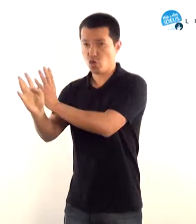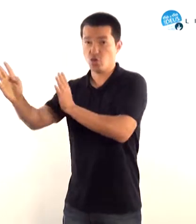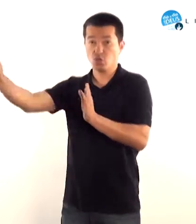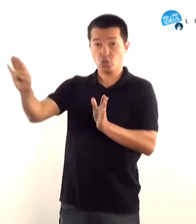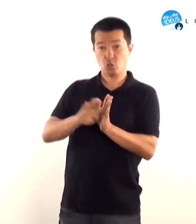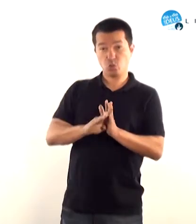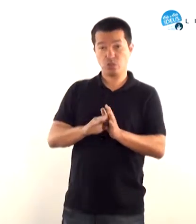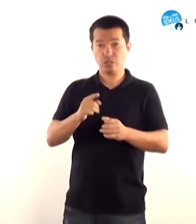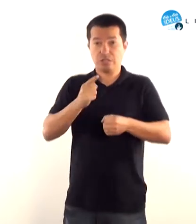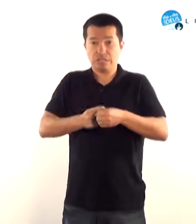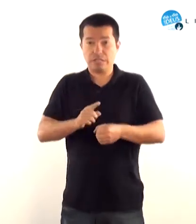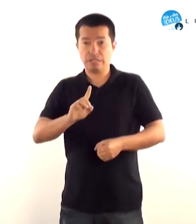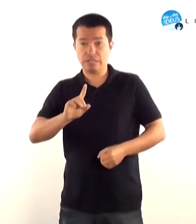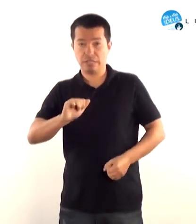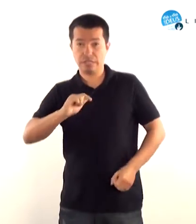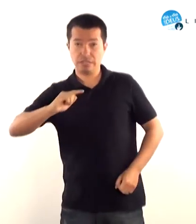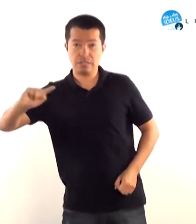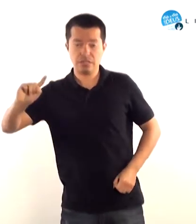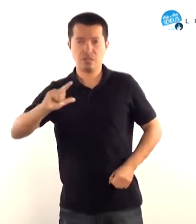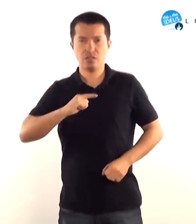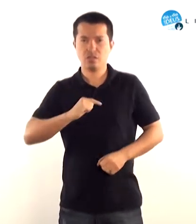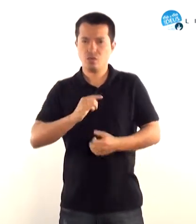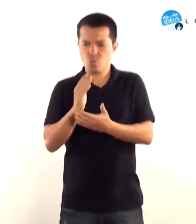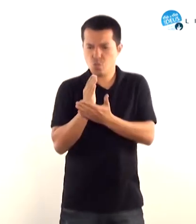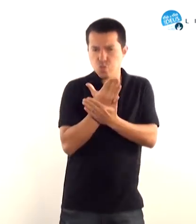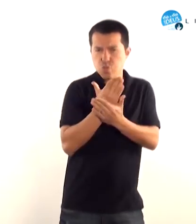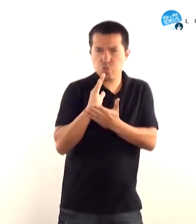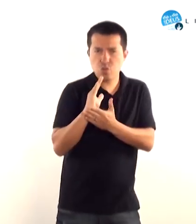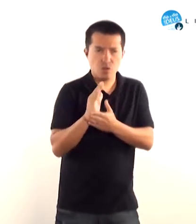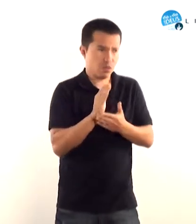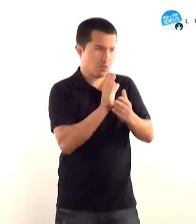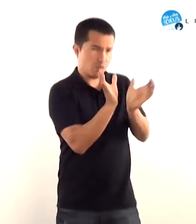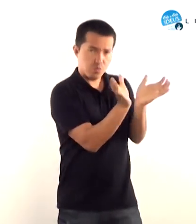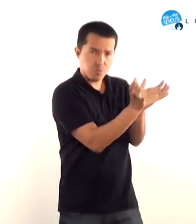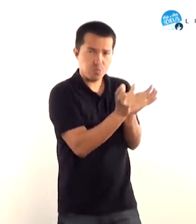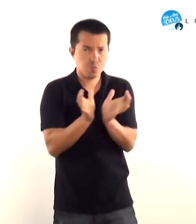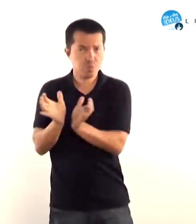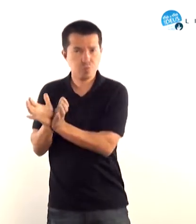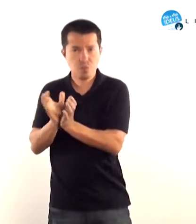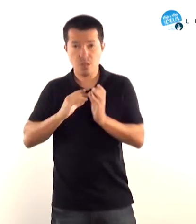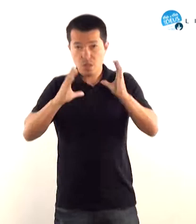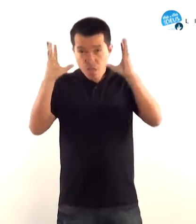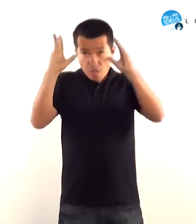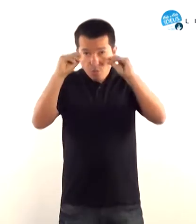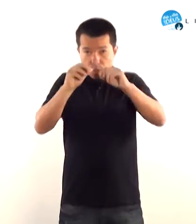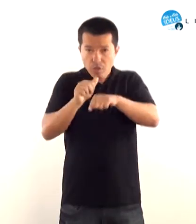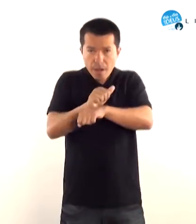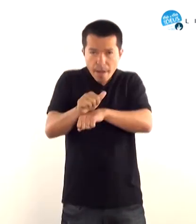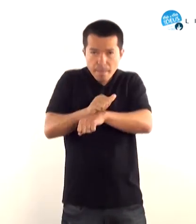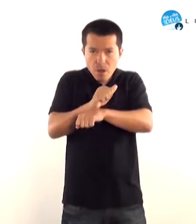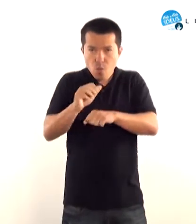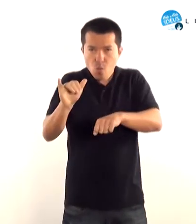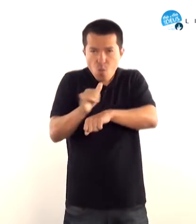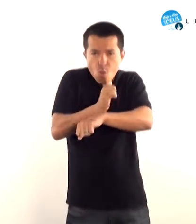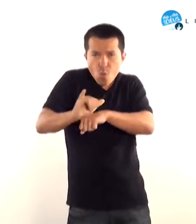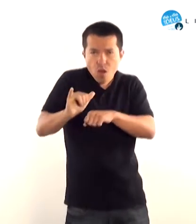Dan. Ali Abraão dividiu os seus homens em 2 grupos, atacou os inimigos de noite e os derrotou. Ele